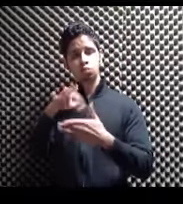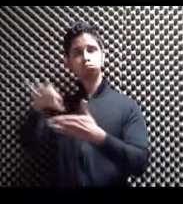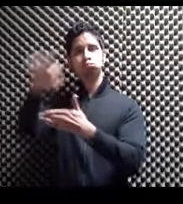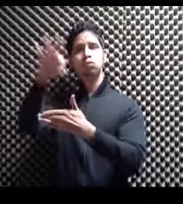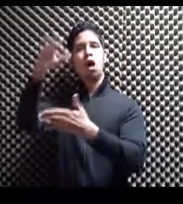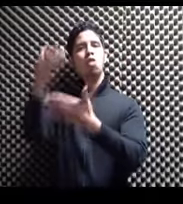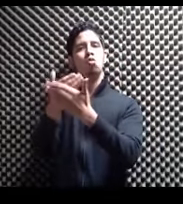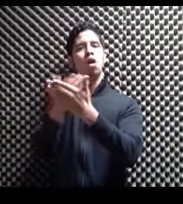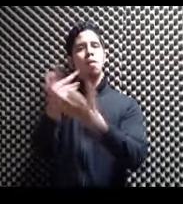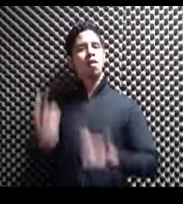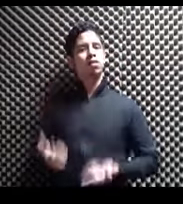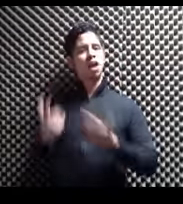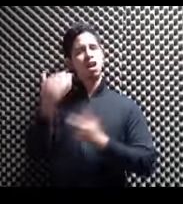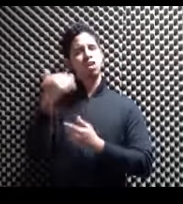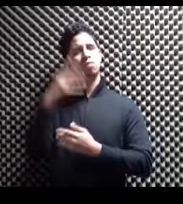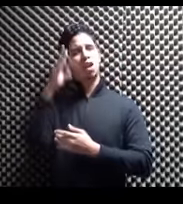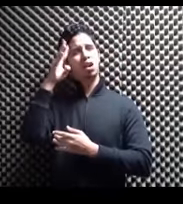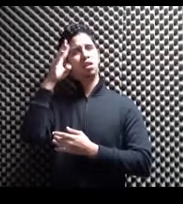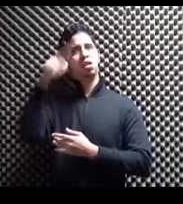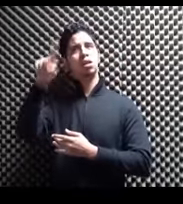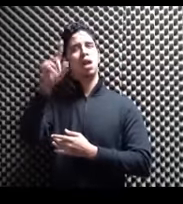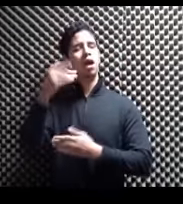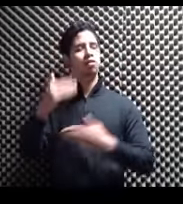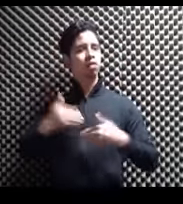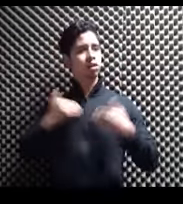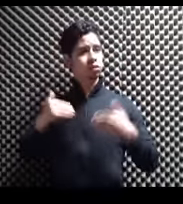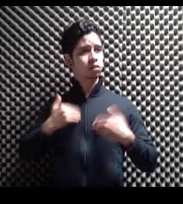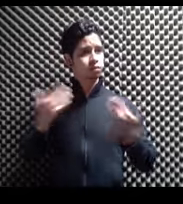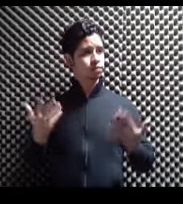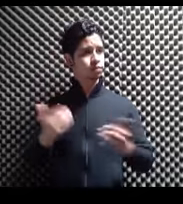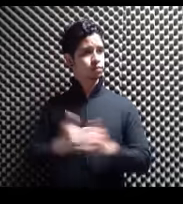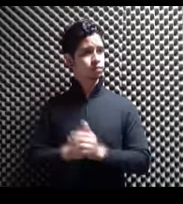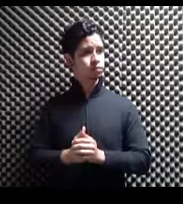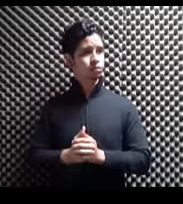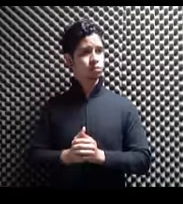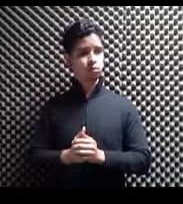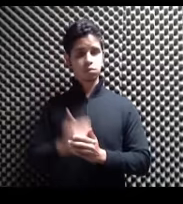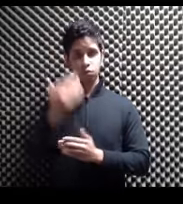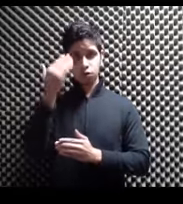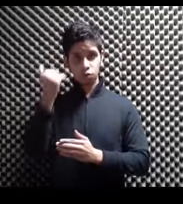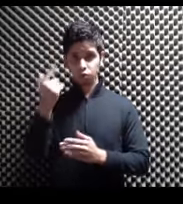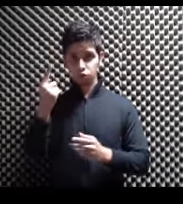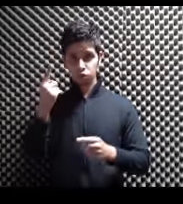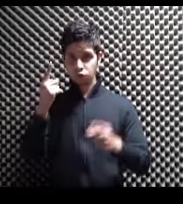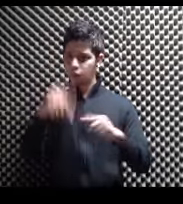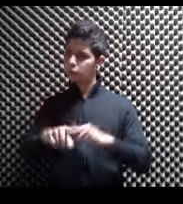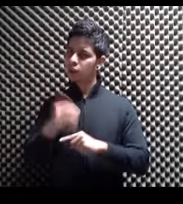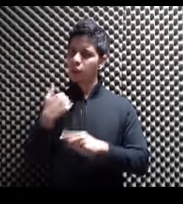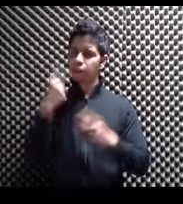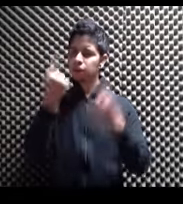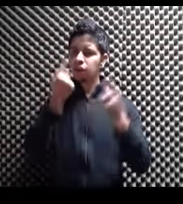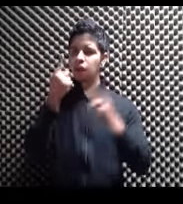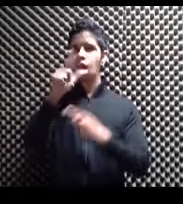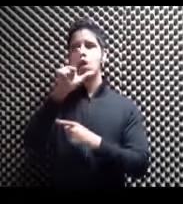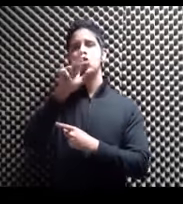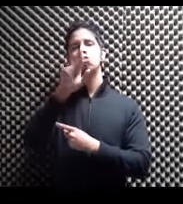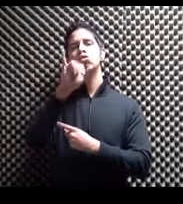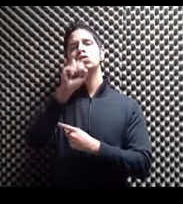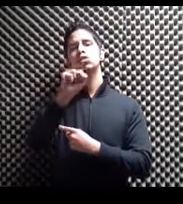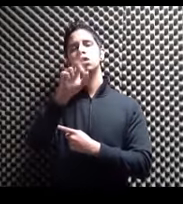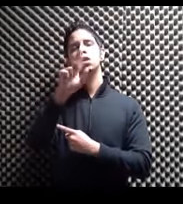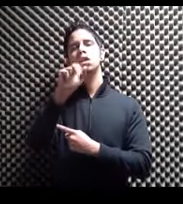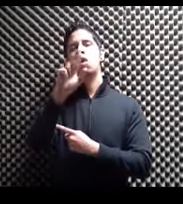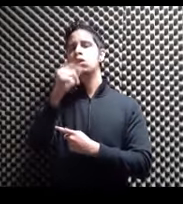Sin faltar respeto, porque es que no se puede pensar en Luis Raúl. Y empezar en tristeza. Claro. Y yo creo que eso es el mejor legado que podemos